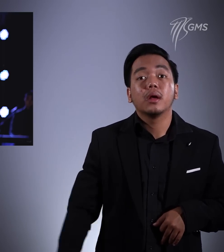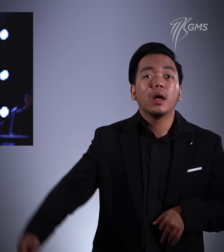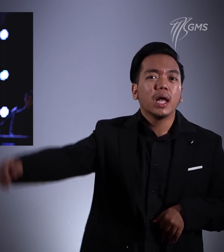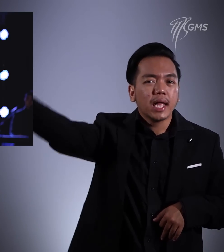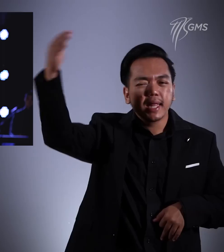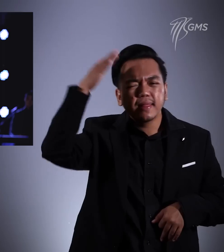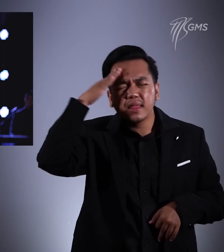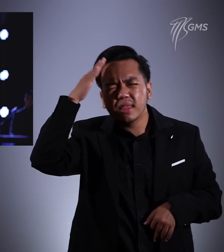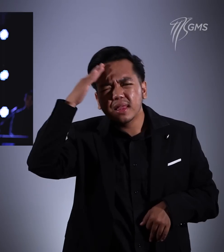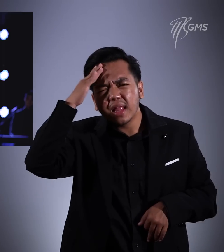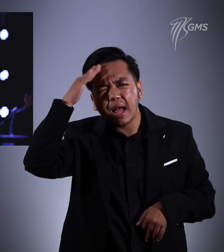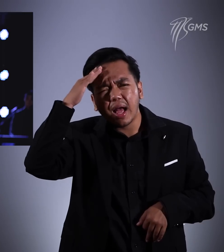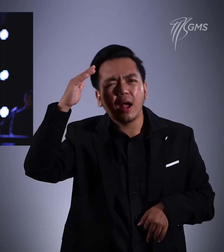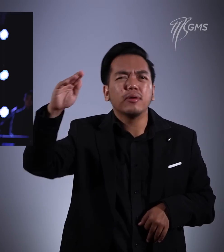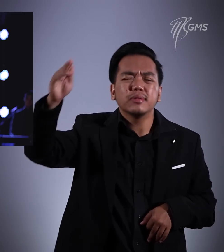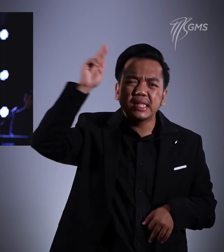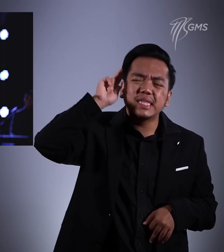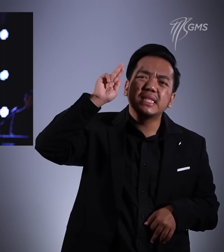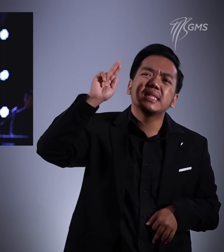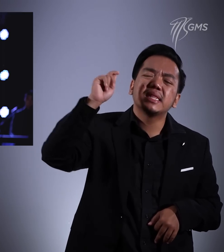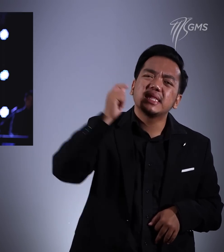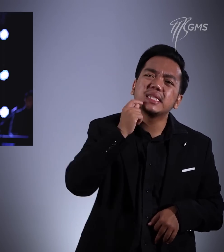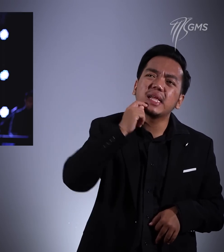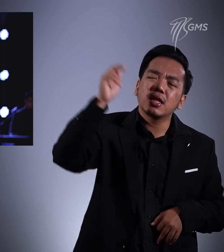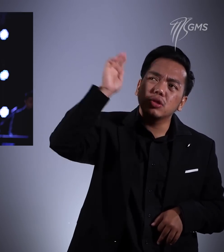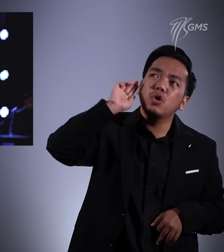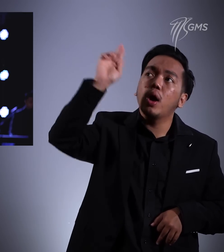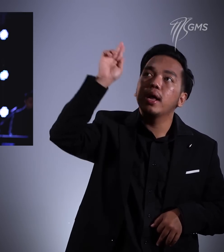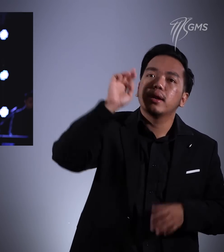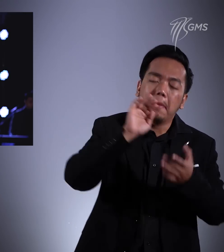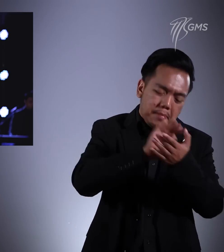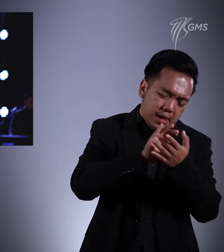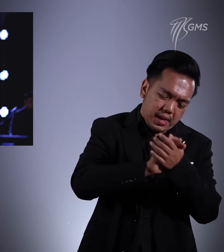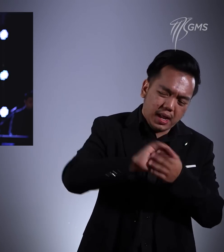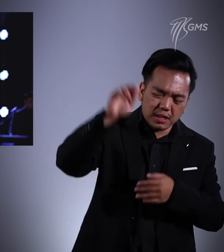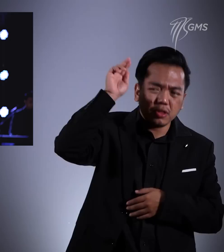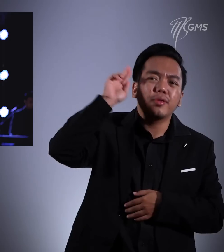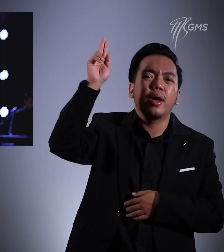always precedes triumphing. Mengenal Tuhan dengan